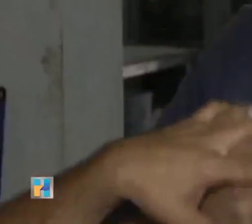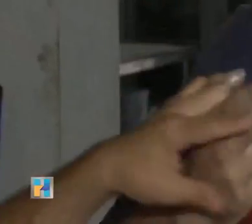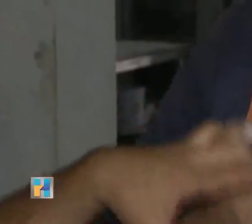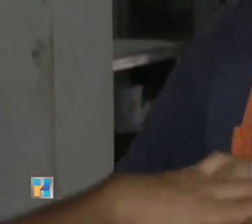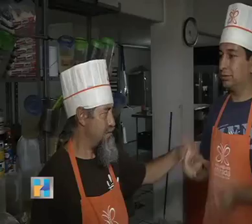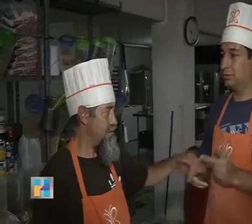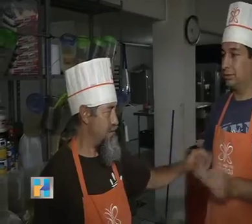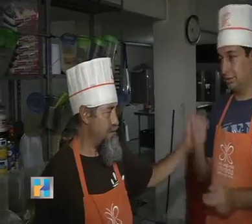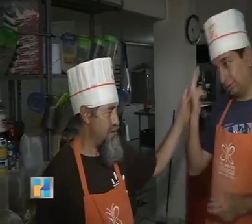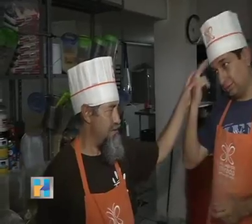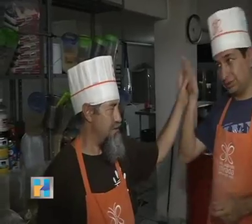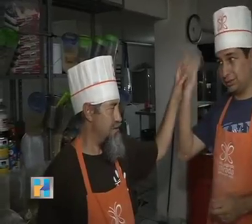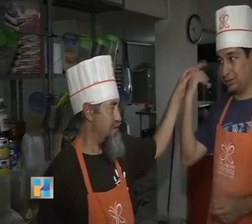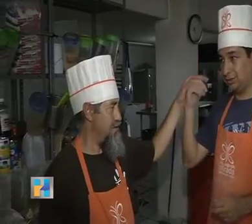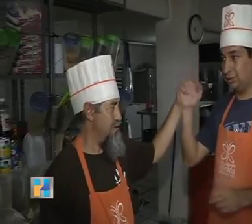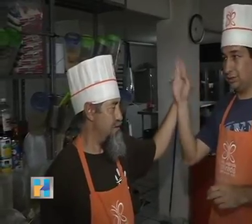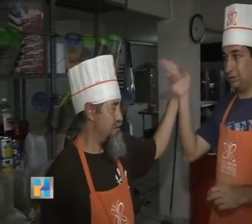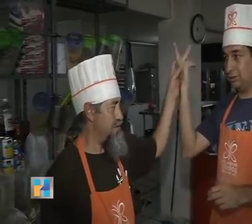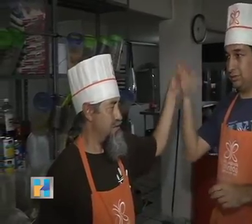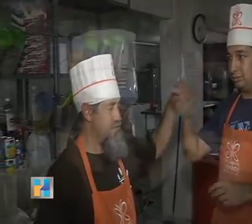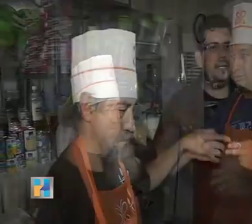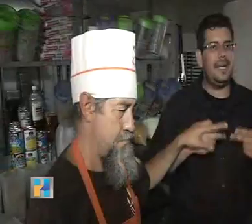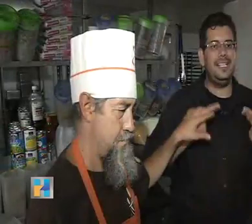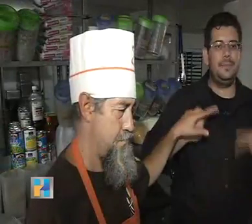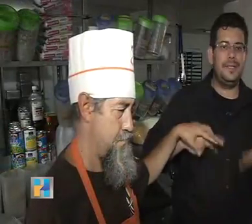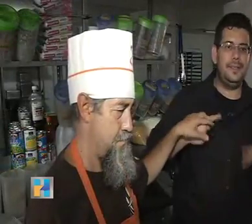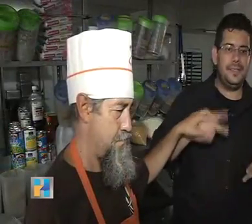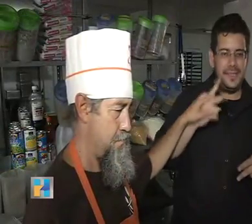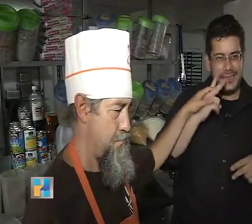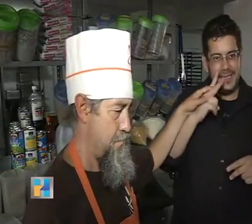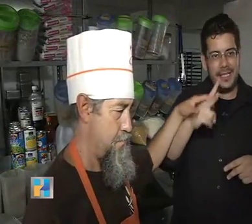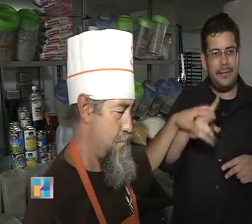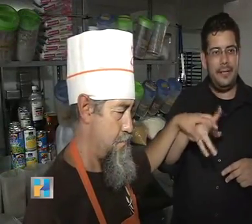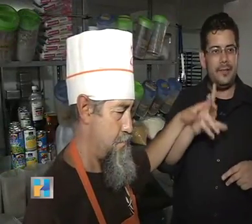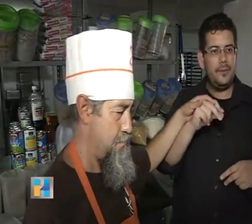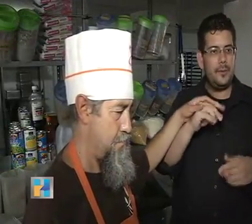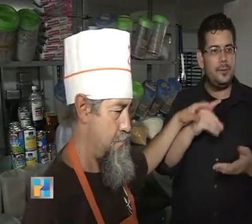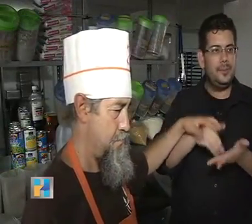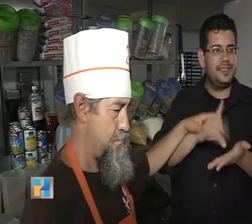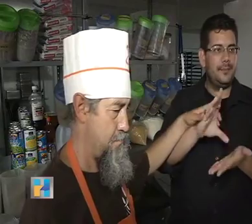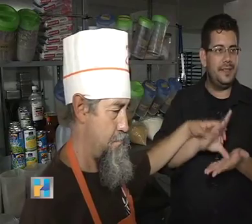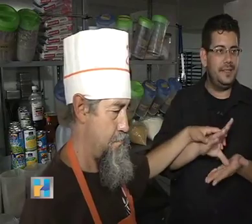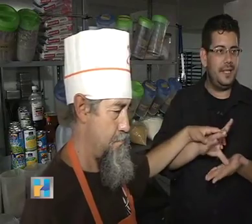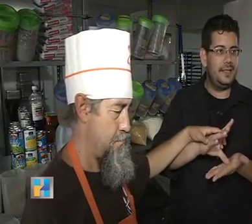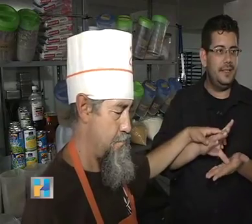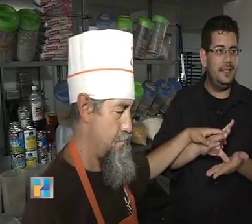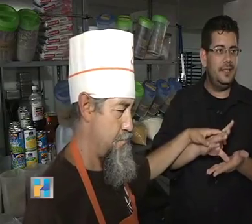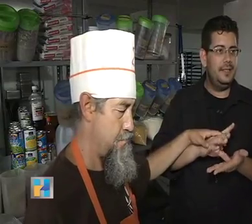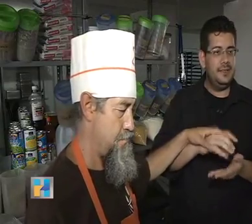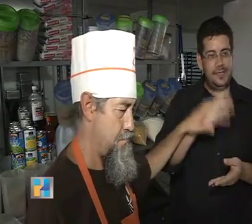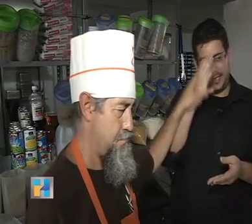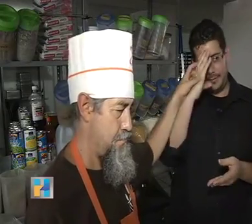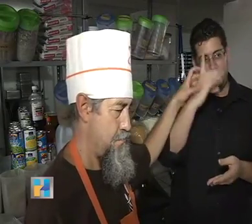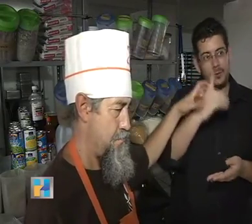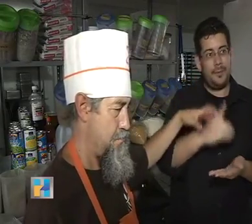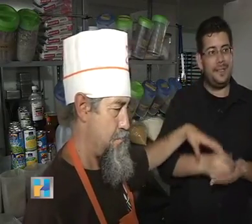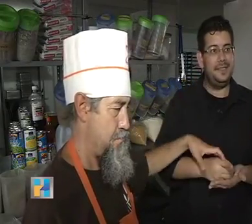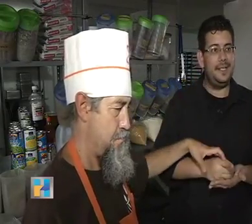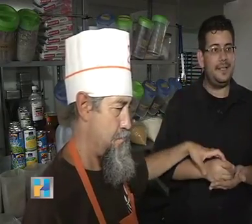para ellos, de nosotros. Que a las personas se les tiene que ver no por su discapacidad, se les tiene que ver por su capacidad.